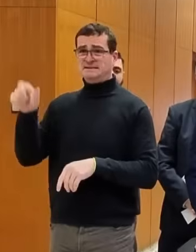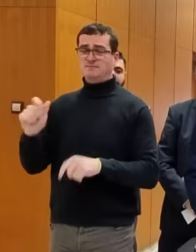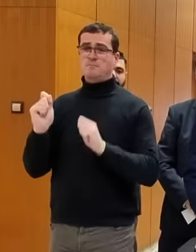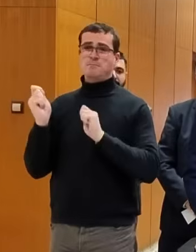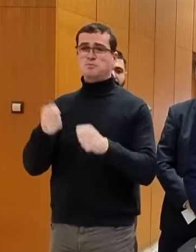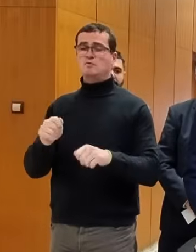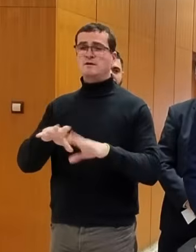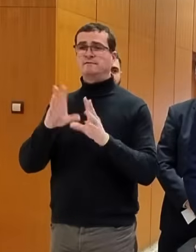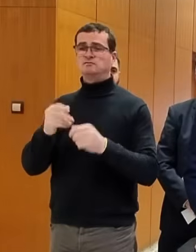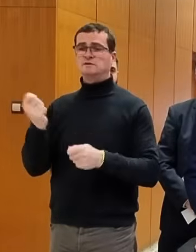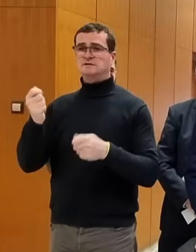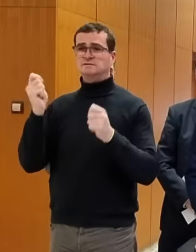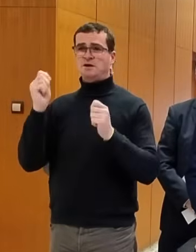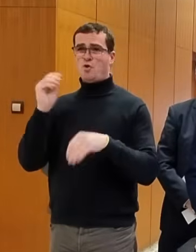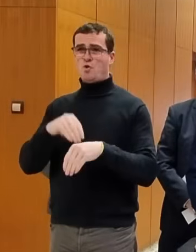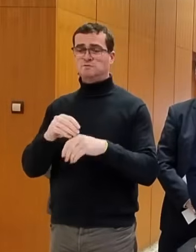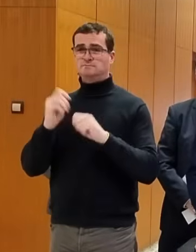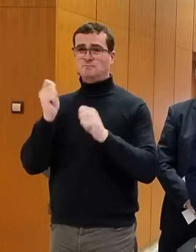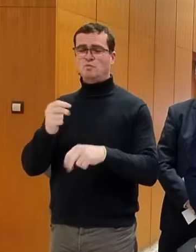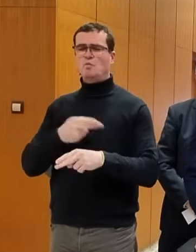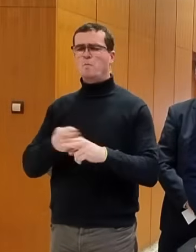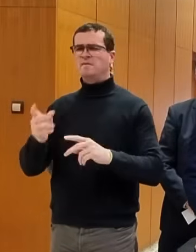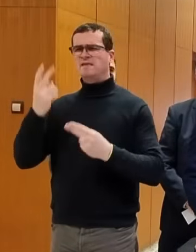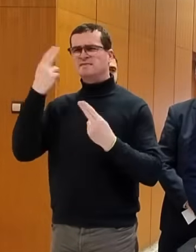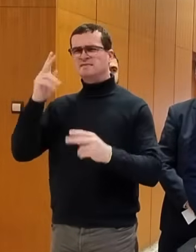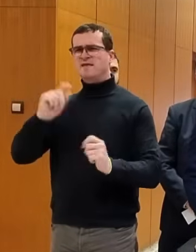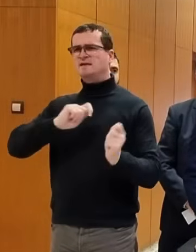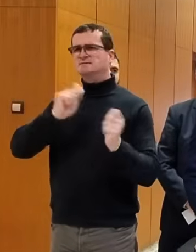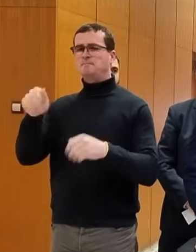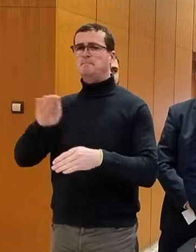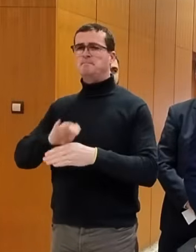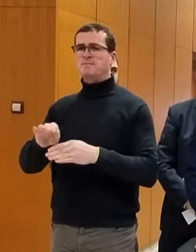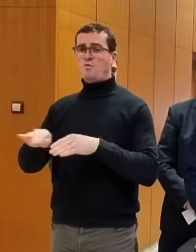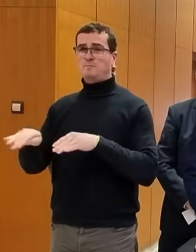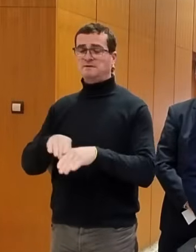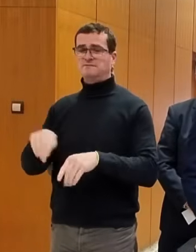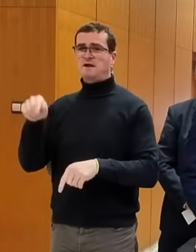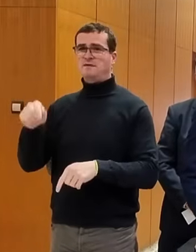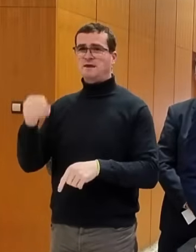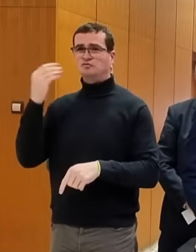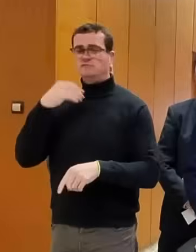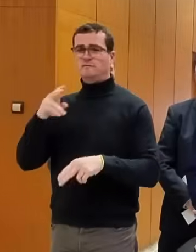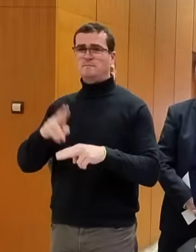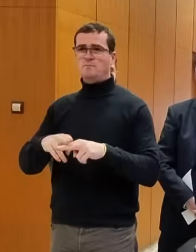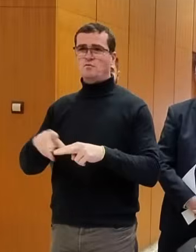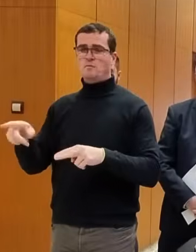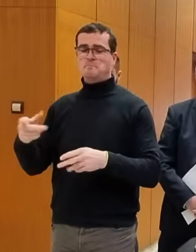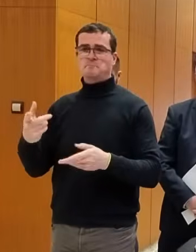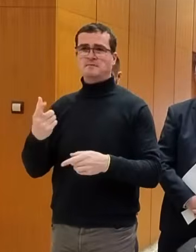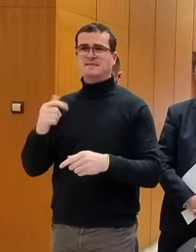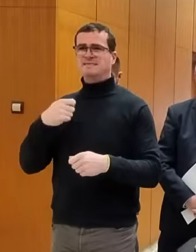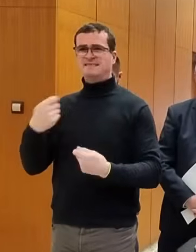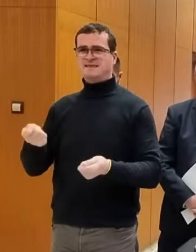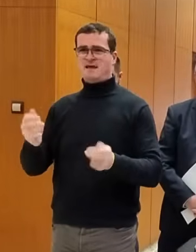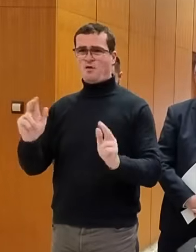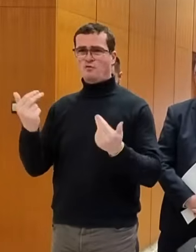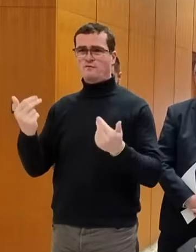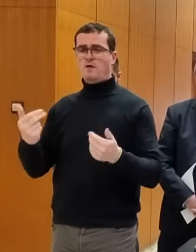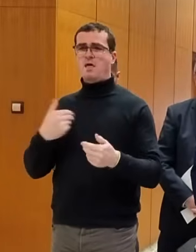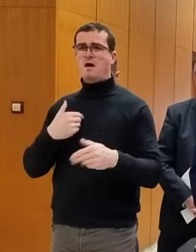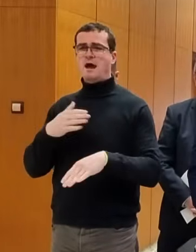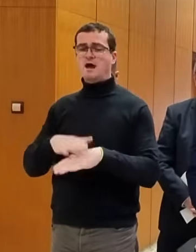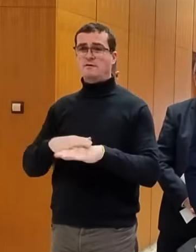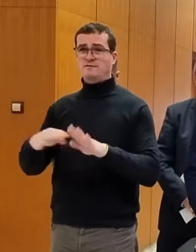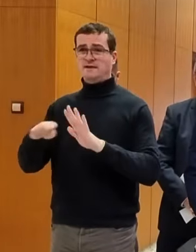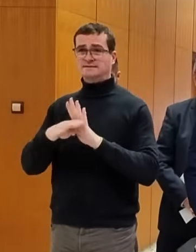podať všeobecné trestné oznámenie na úplne niekoho neznámeho mimo ministerstva a takýto človek je potom prakticky neodvolateľný. Je garantované